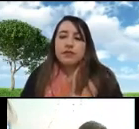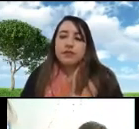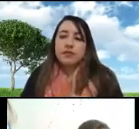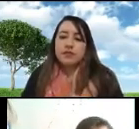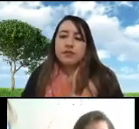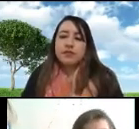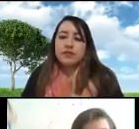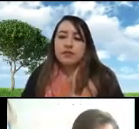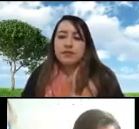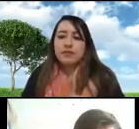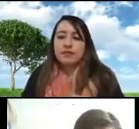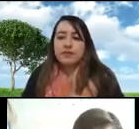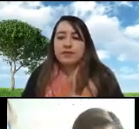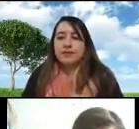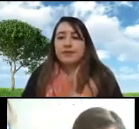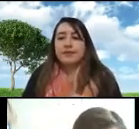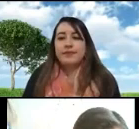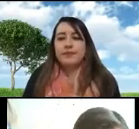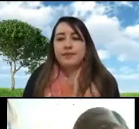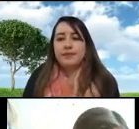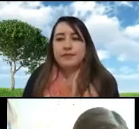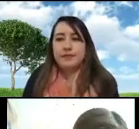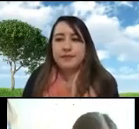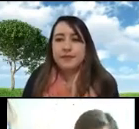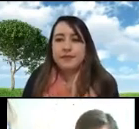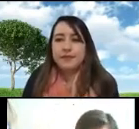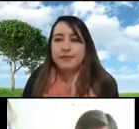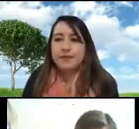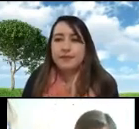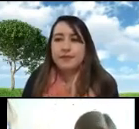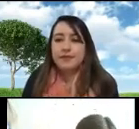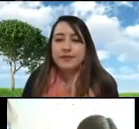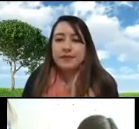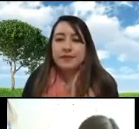La respuesta correcta es selva.